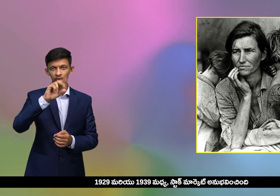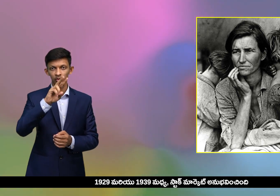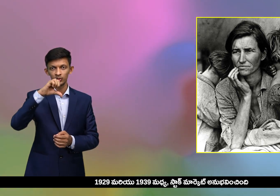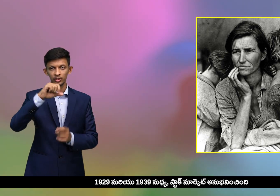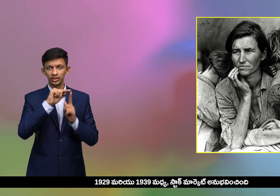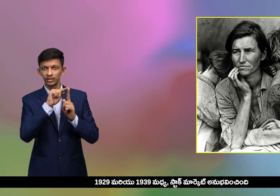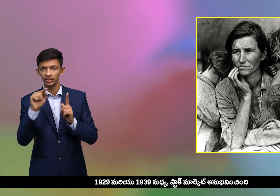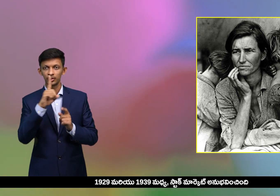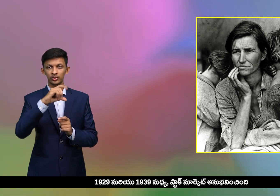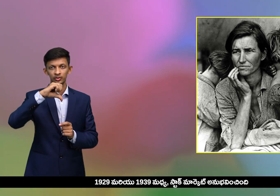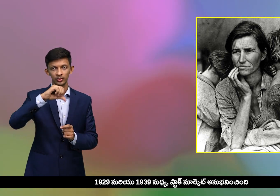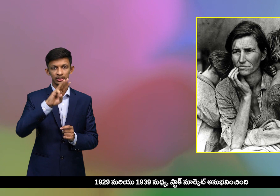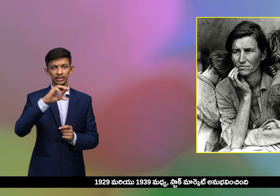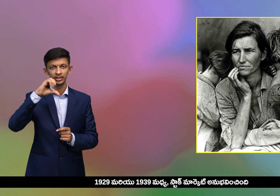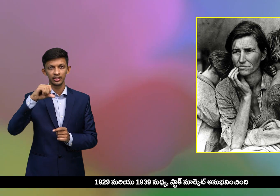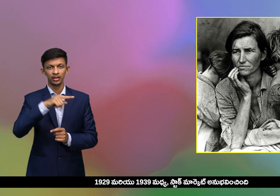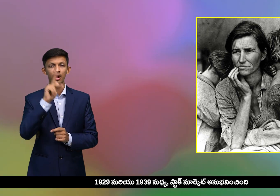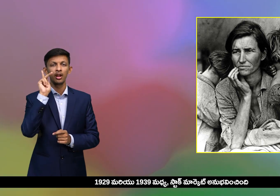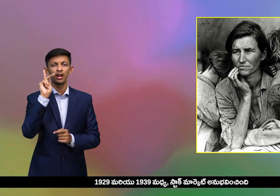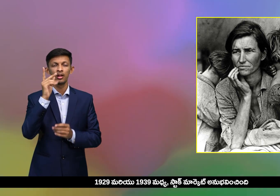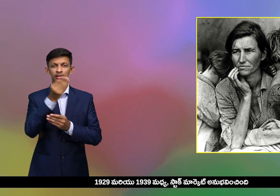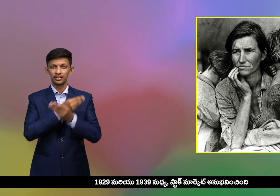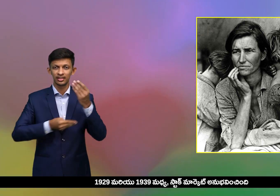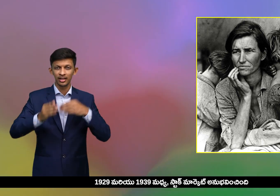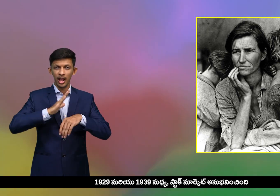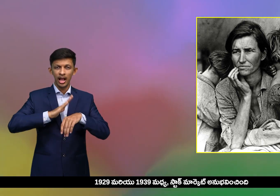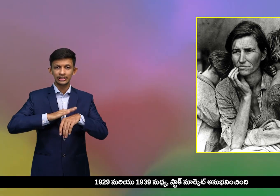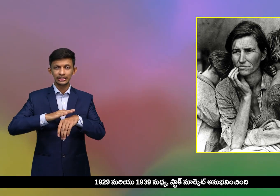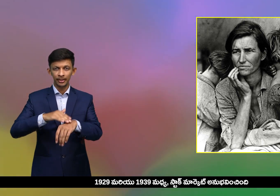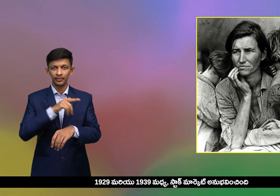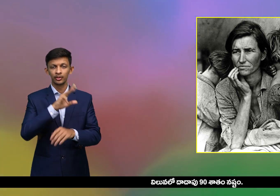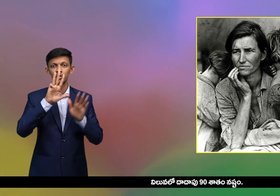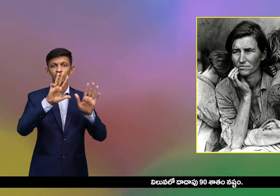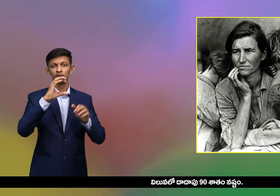1929 మరియు 1939 మధ్య స్టాక్ మార్కెట్